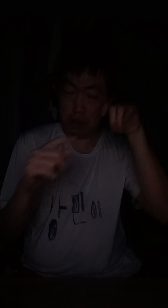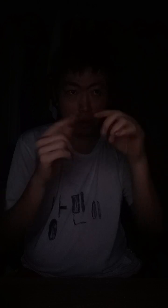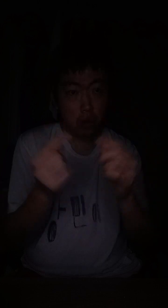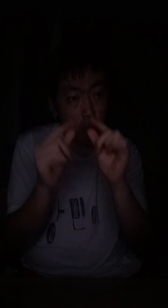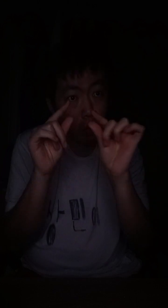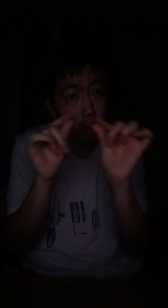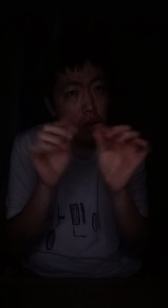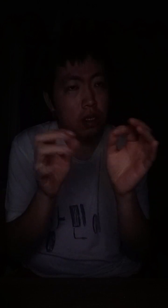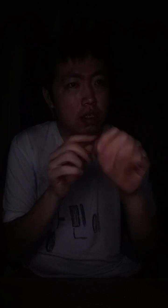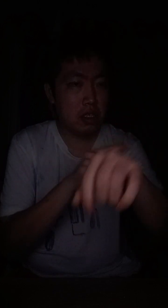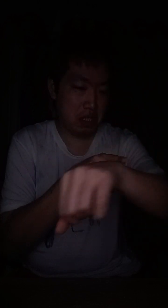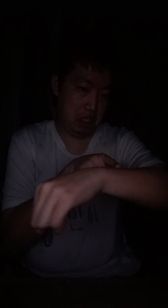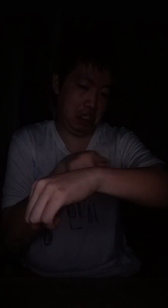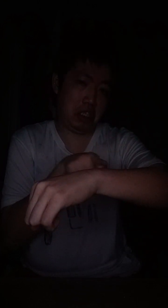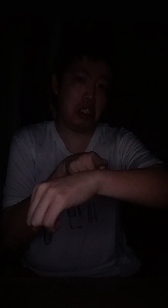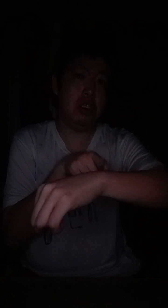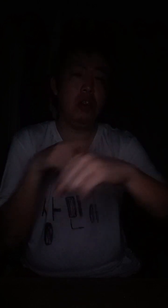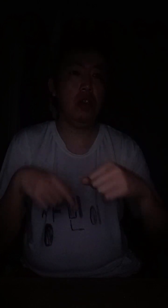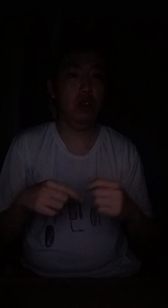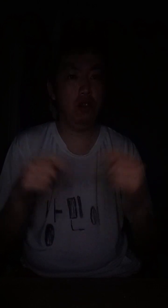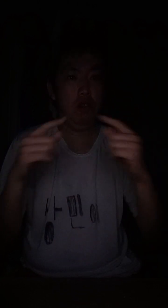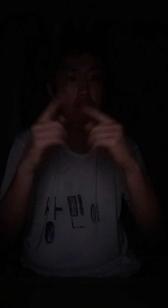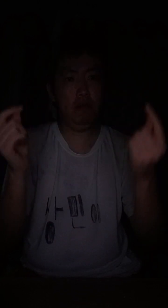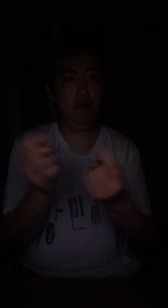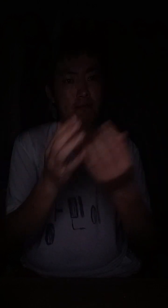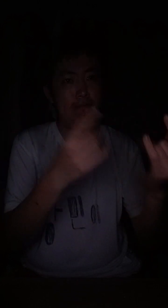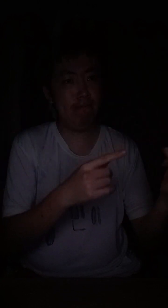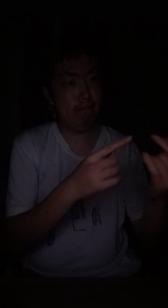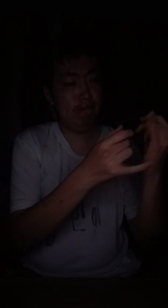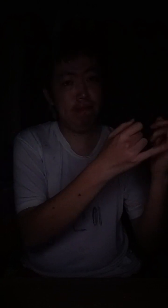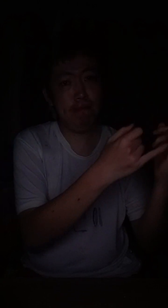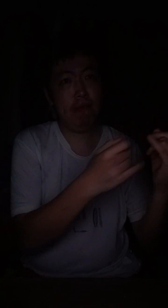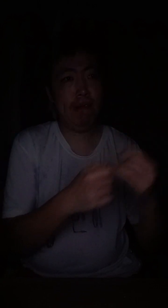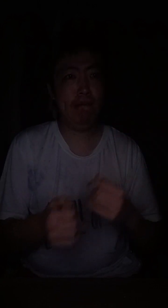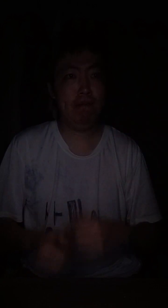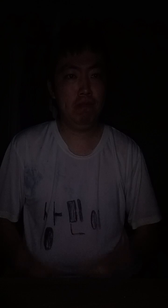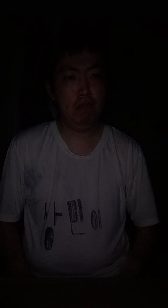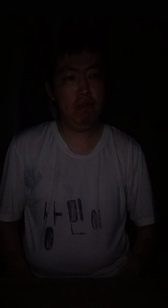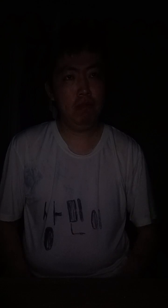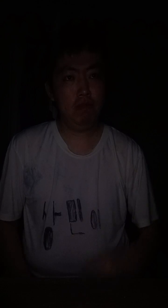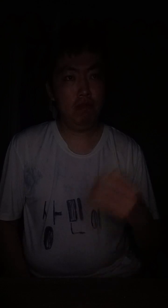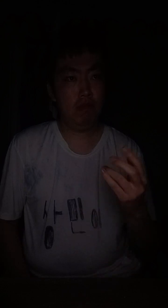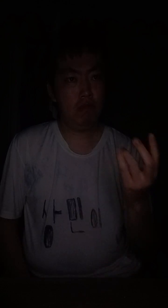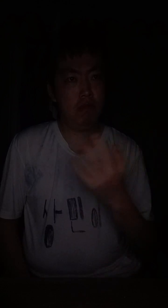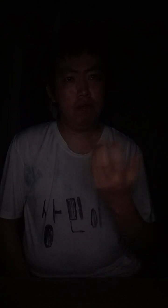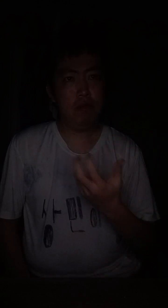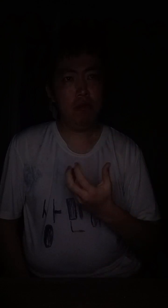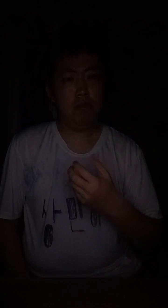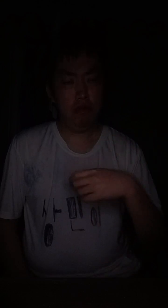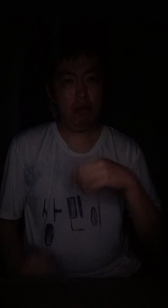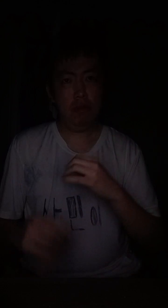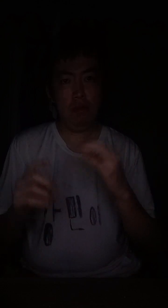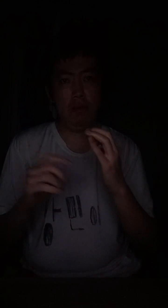뭐 시계도 있고 뭐 아무데나 다 있다고 들었어요. 네, 불안감이 점점 더 확산되고